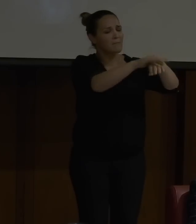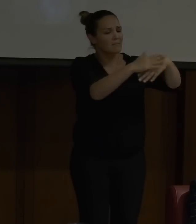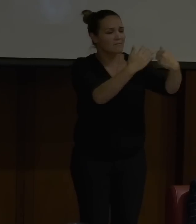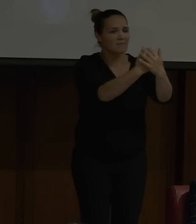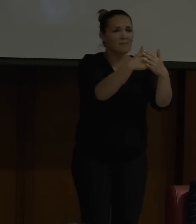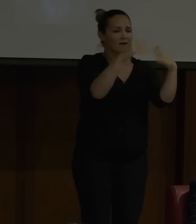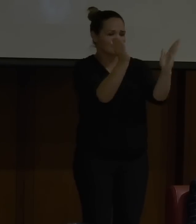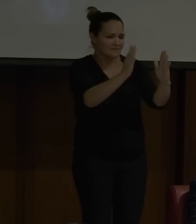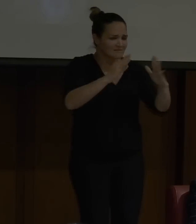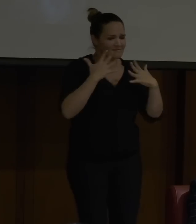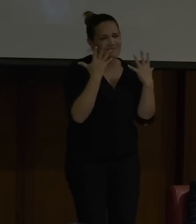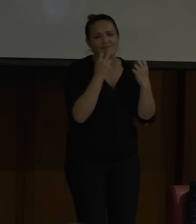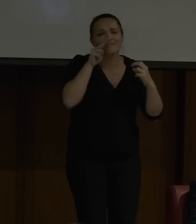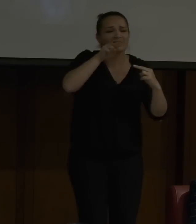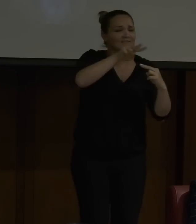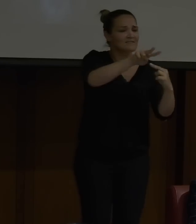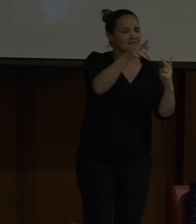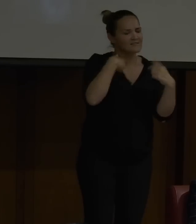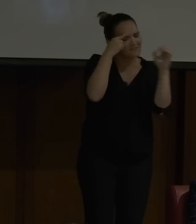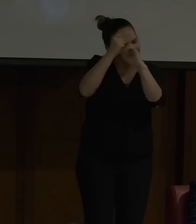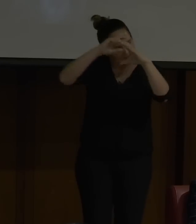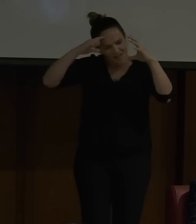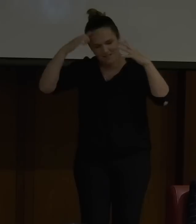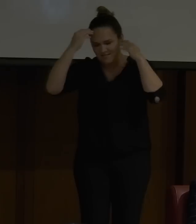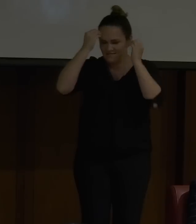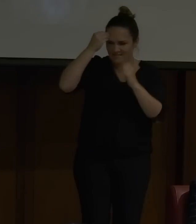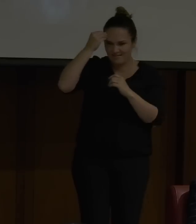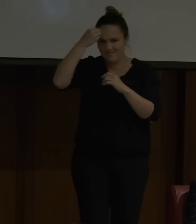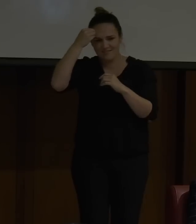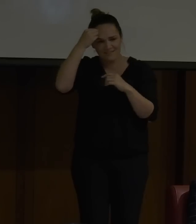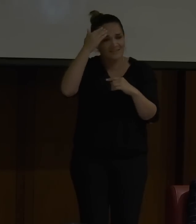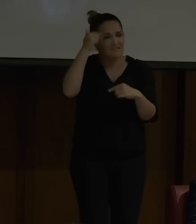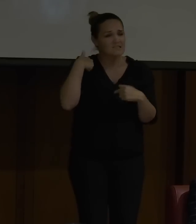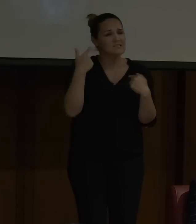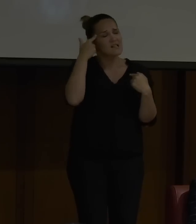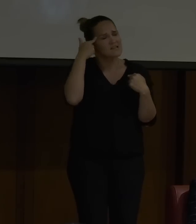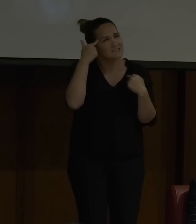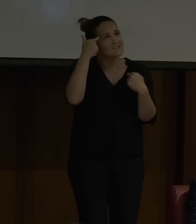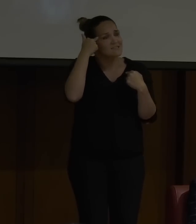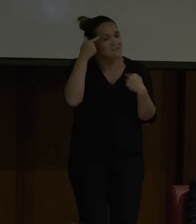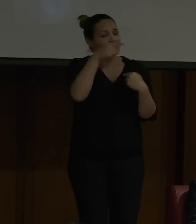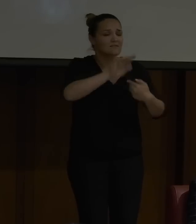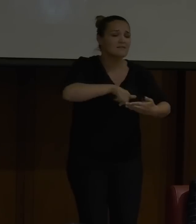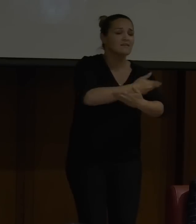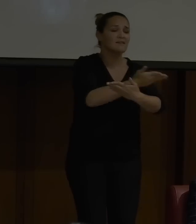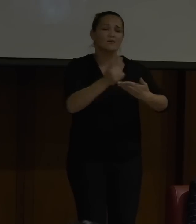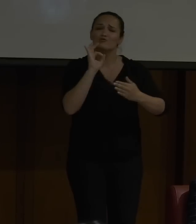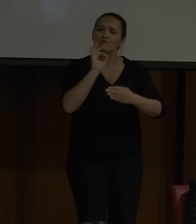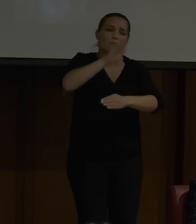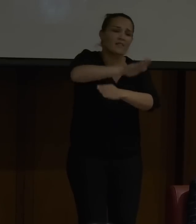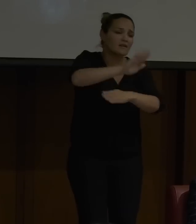lindo talle. Esas cosas me enguayaban, vivo penando, tú bien lo sabes. Cantaré de tarde en